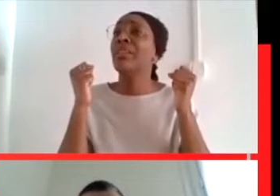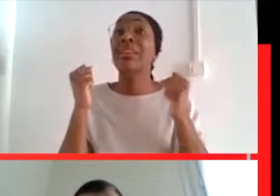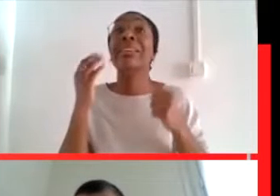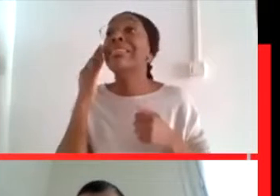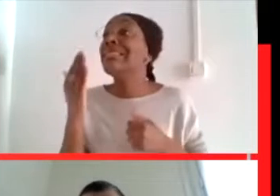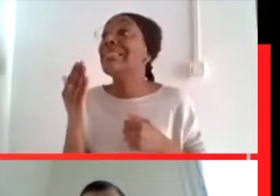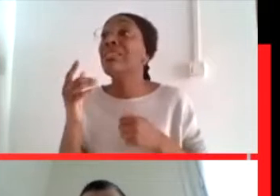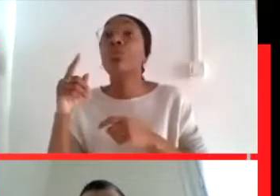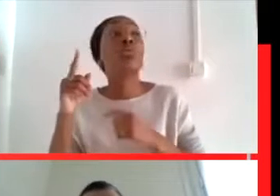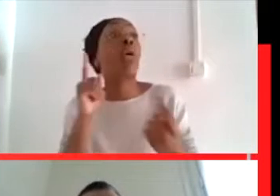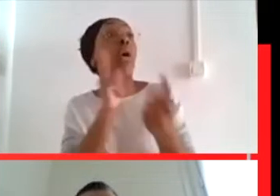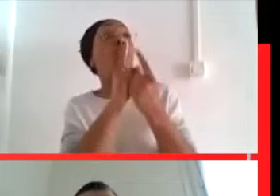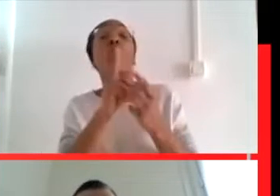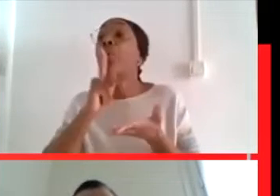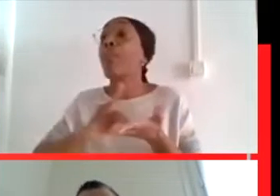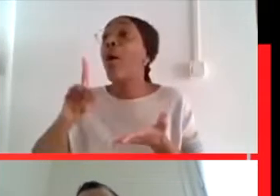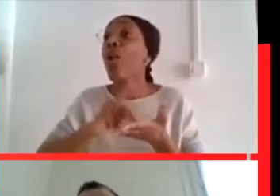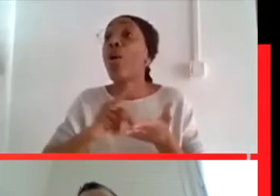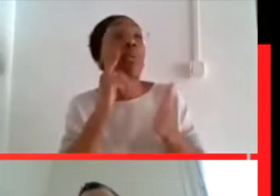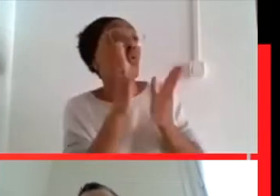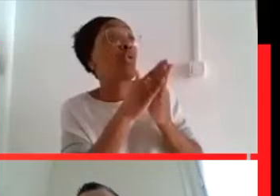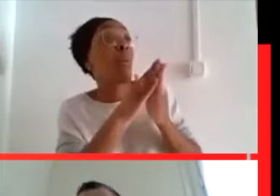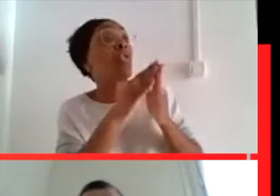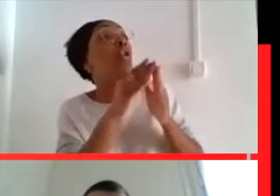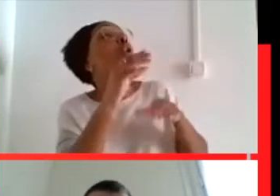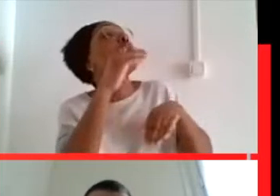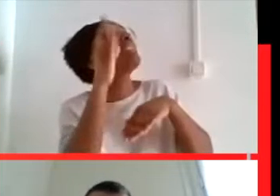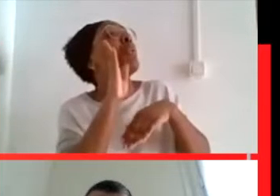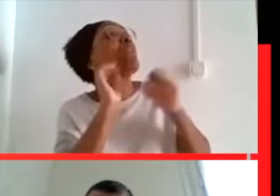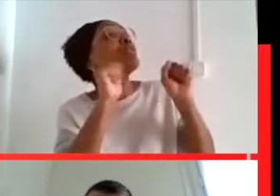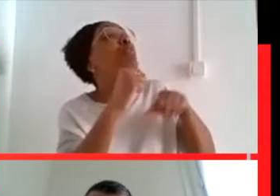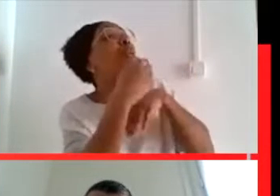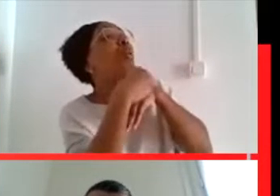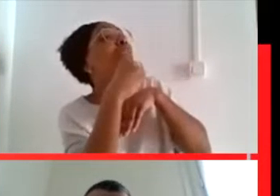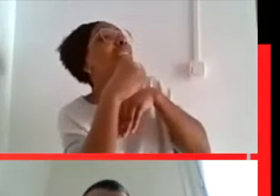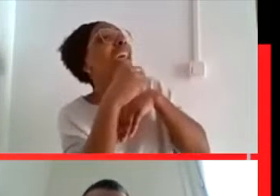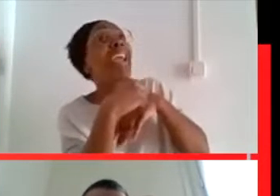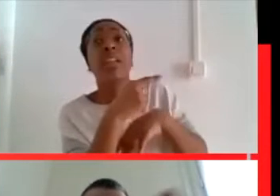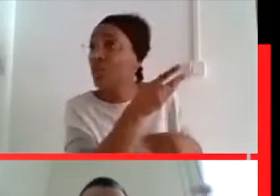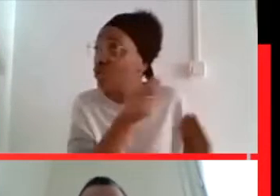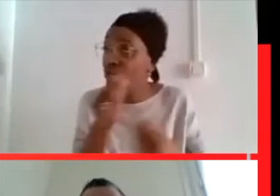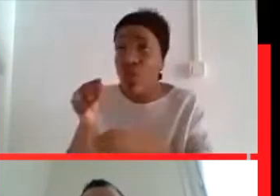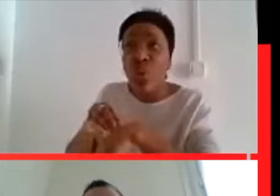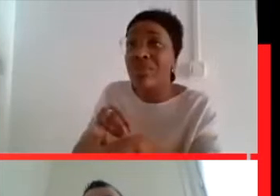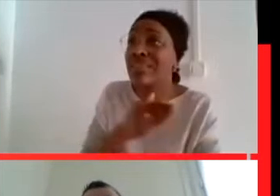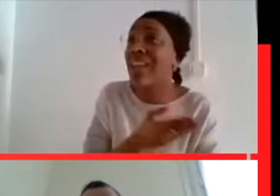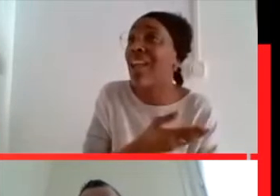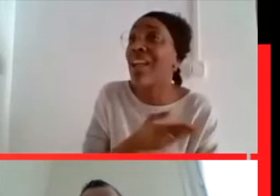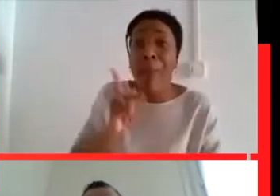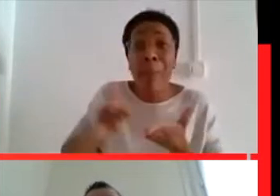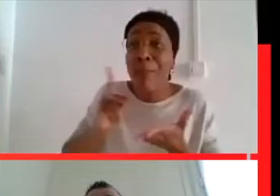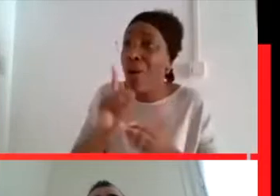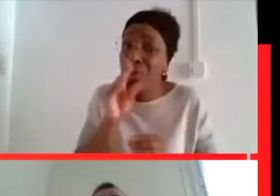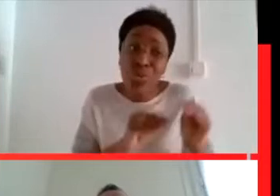te l'aurait donné, parce qu'il t'aurait fortifié au moment où tu aurais été découragé. Et on voit ça dans les Écritures. Il veillait sur ses collaborateurs.